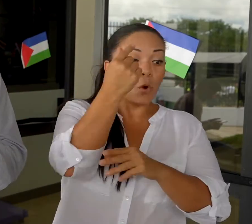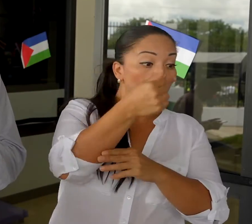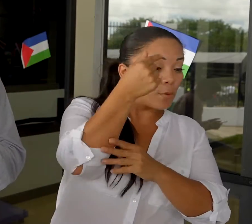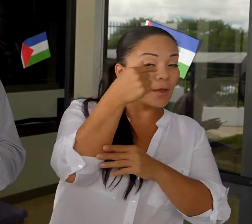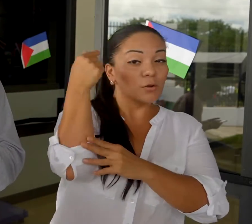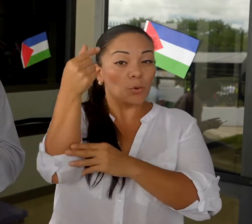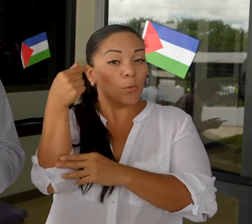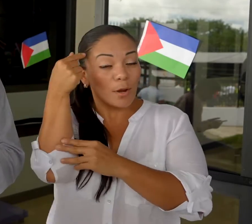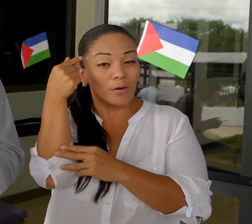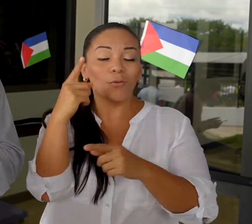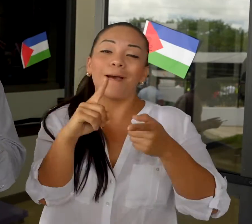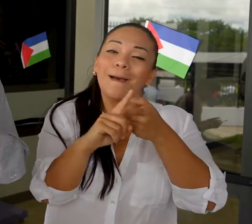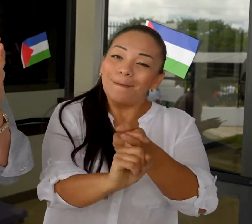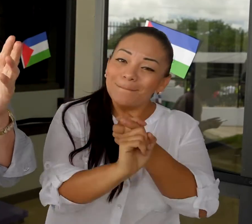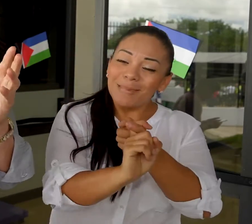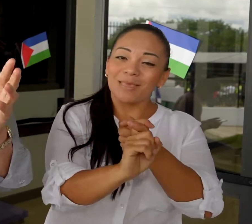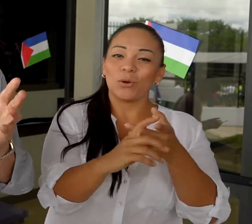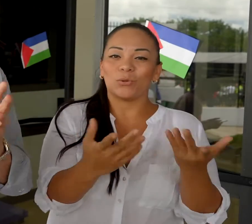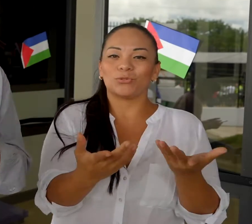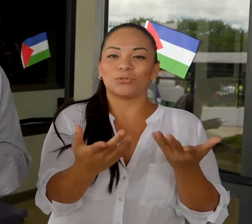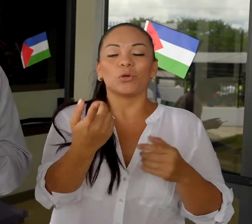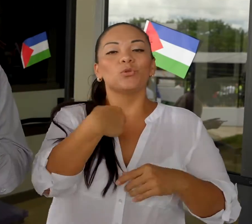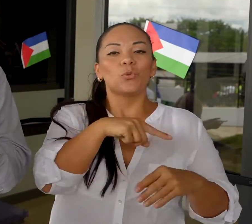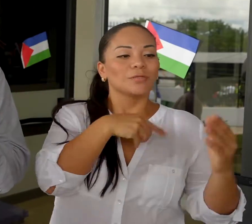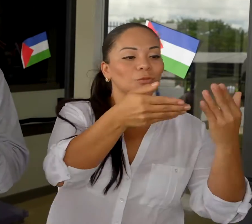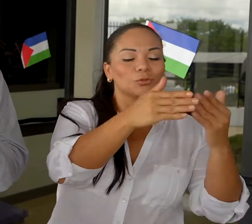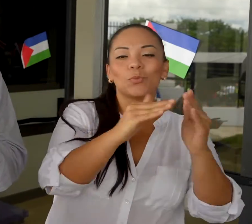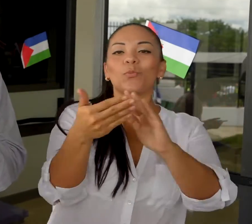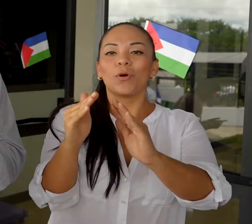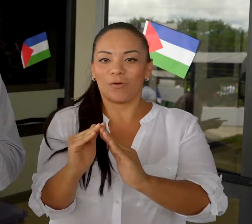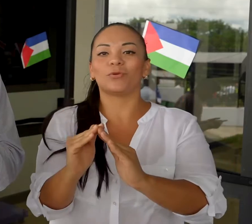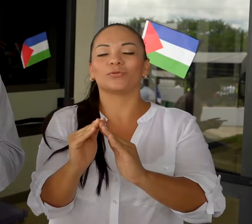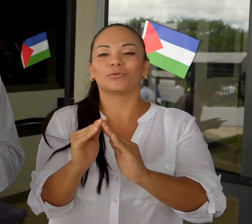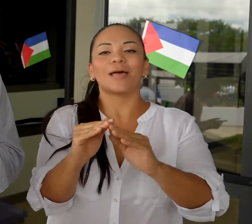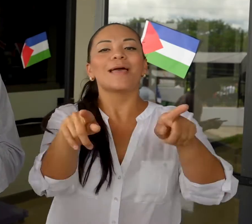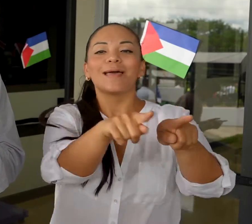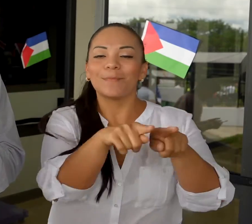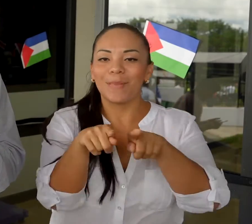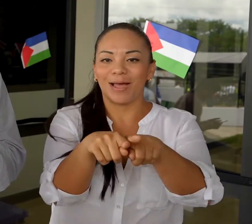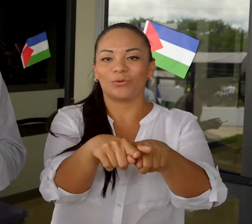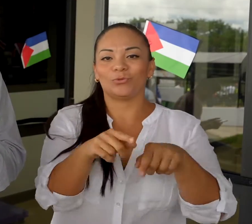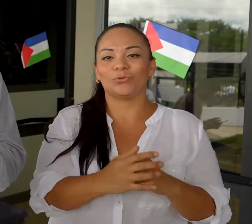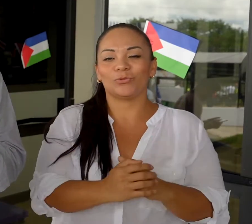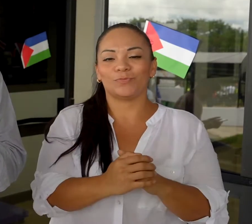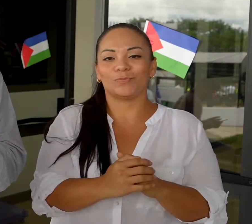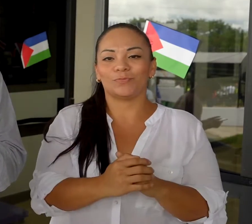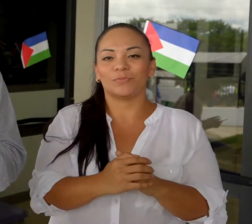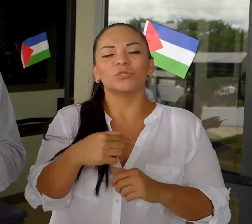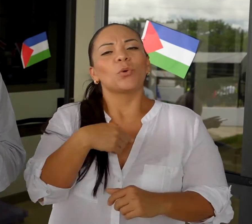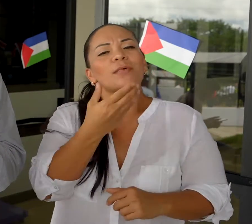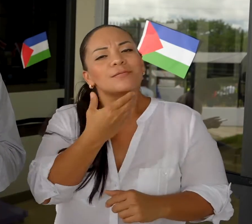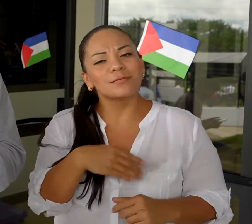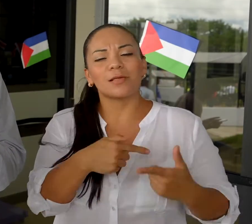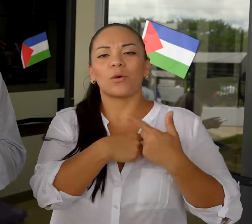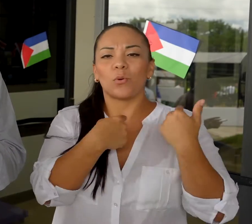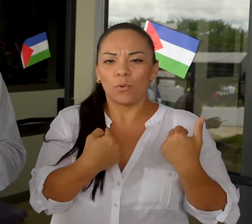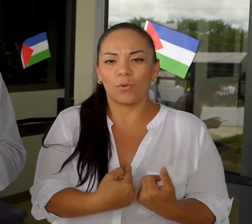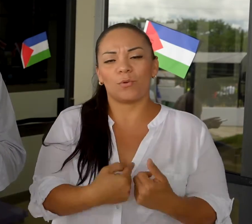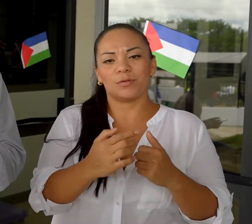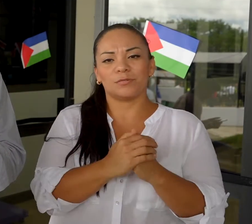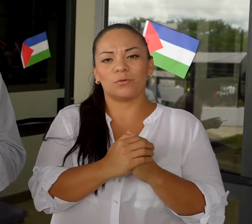son gobiernos amigos nuestros pueblos son pueblos hermanos deseo de corazón que